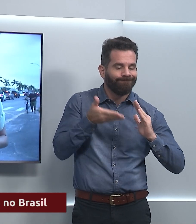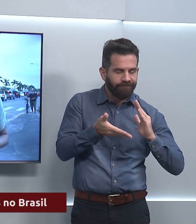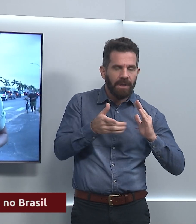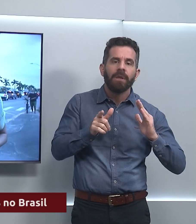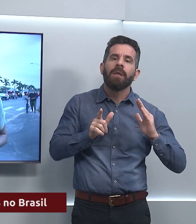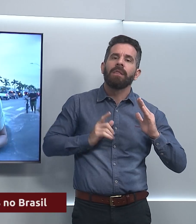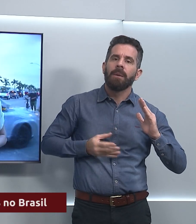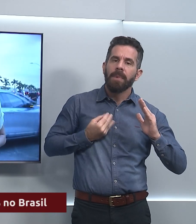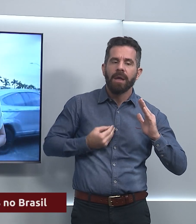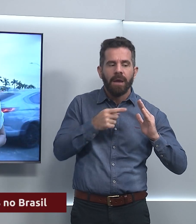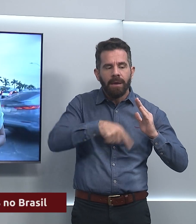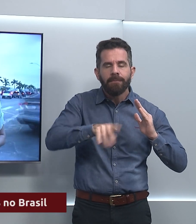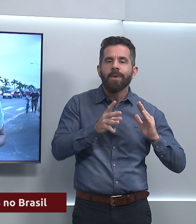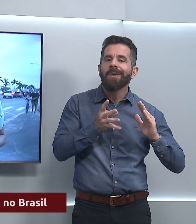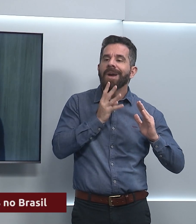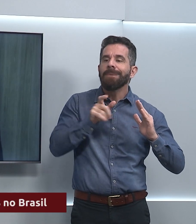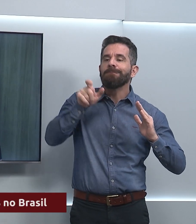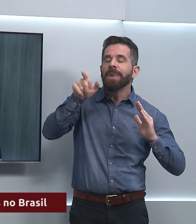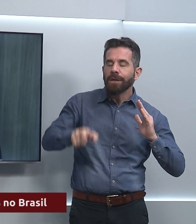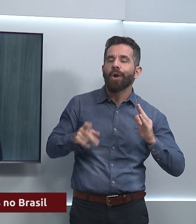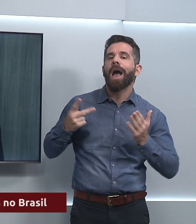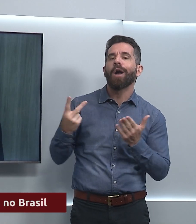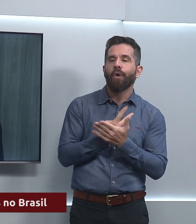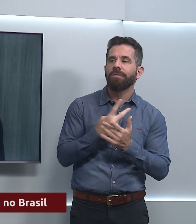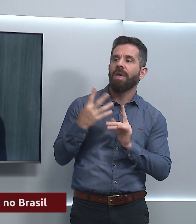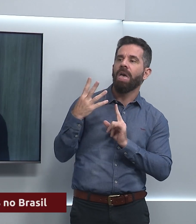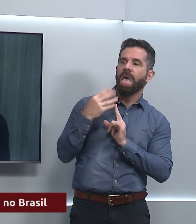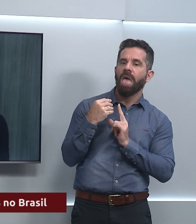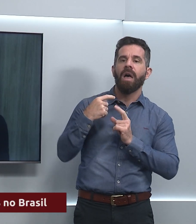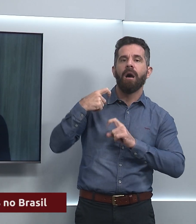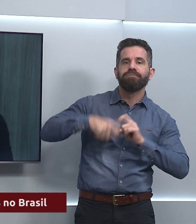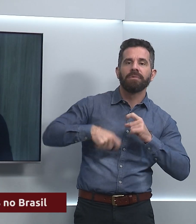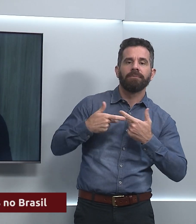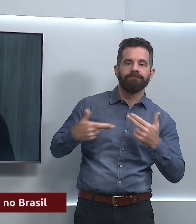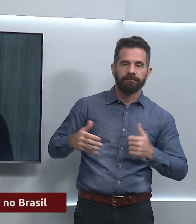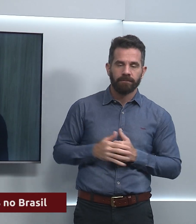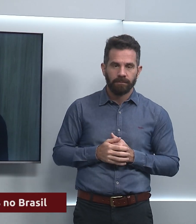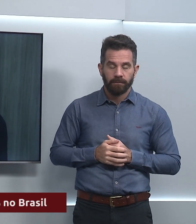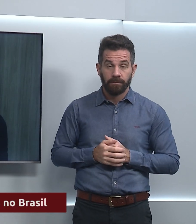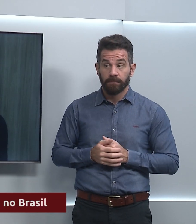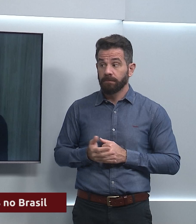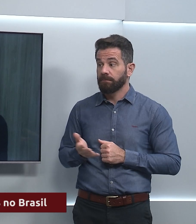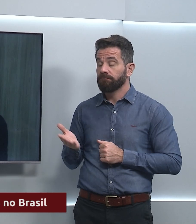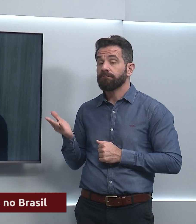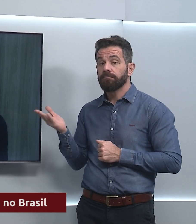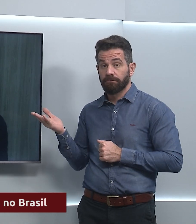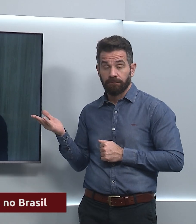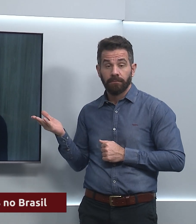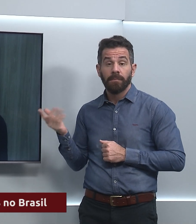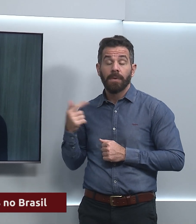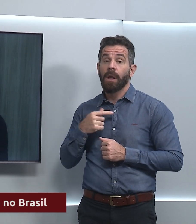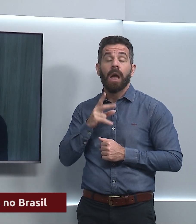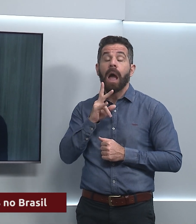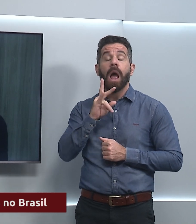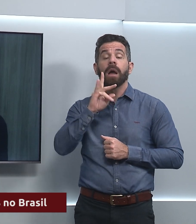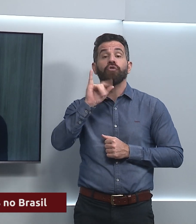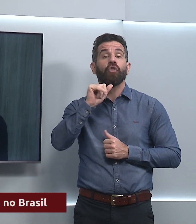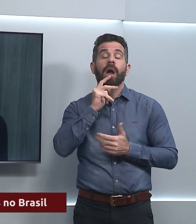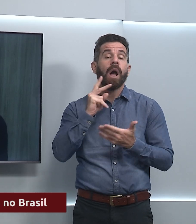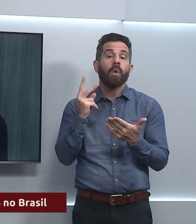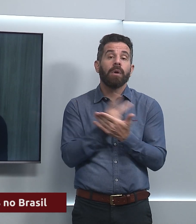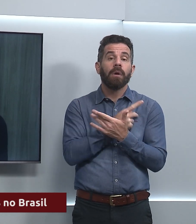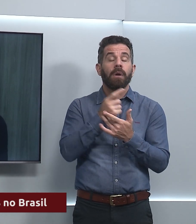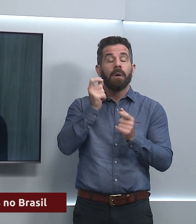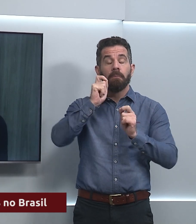são pessoas próximas à vítima. Em uma manhã, eu acordei